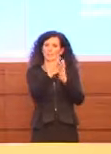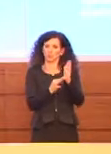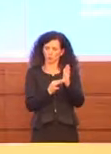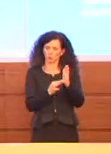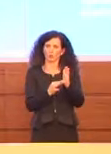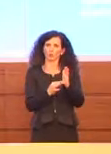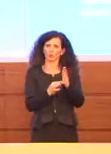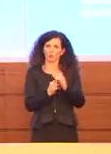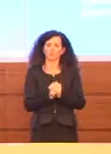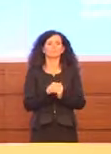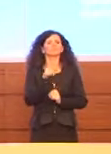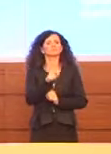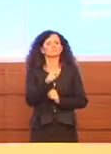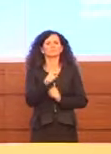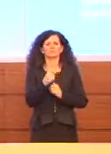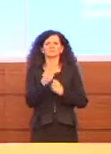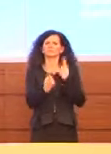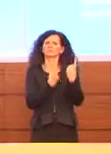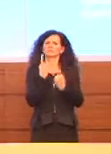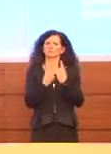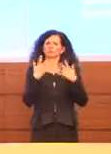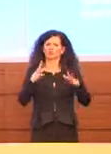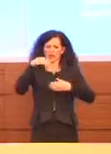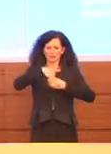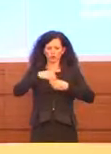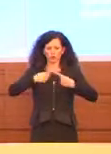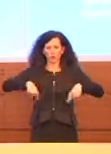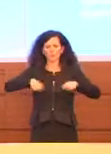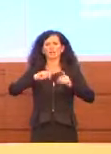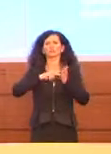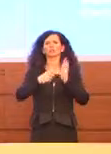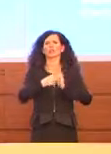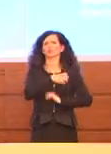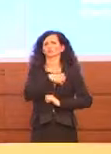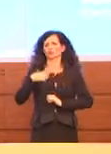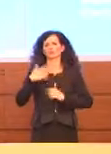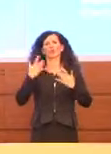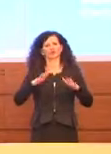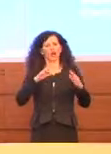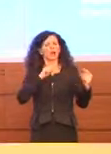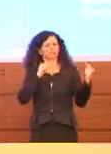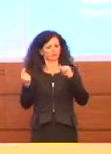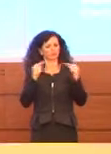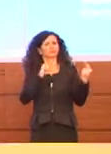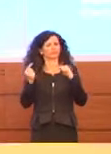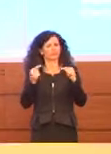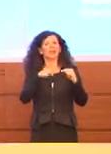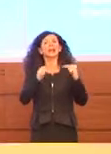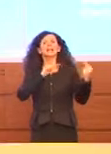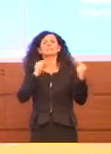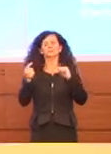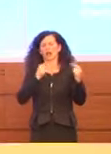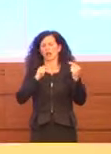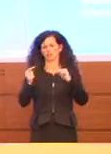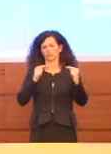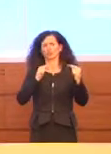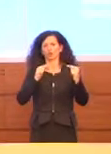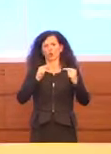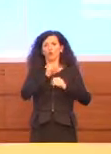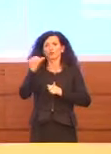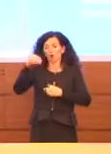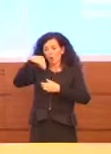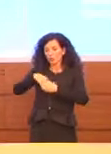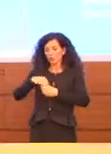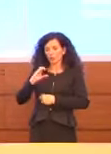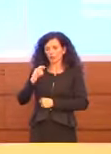che è stata discussa ovviamente vendere in contatto con scientifico c'è una dibattito internazionale su questo non è che viene discusso solo all'interno di